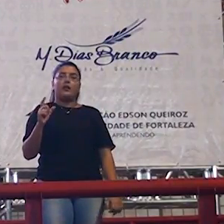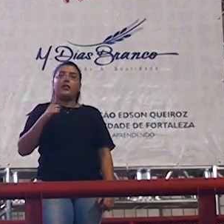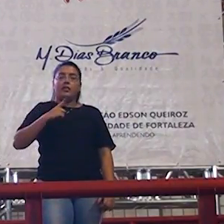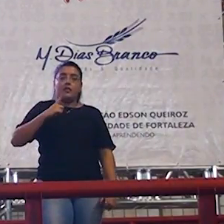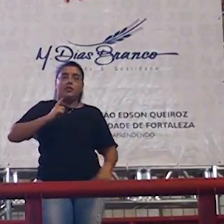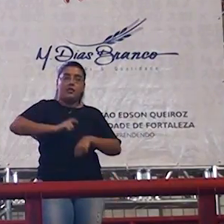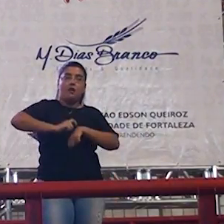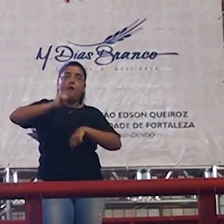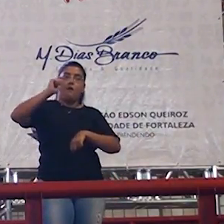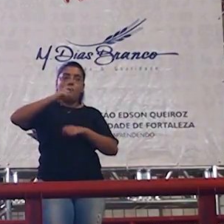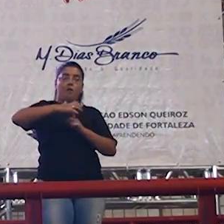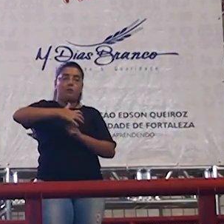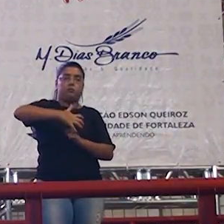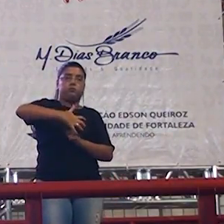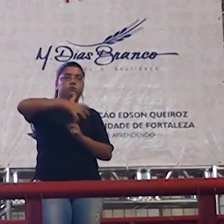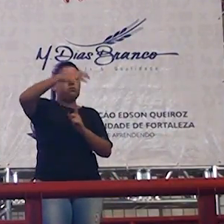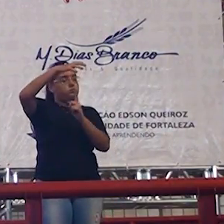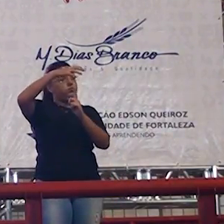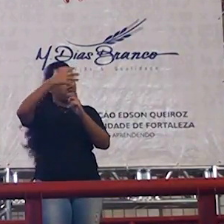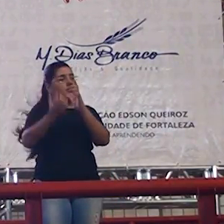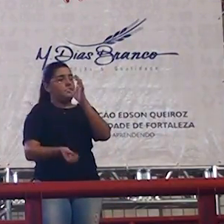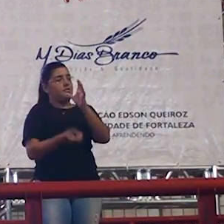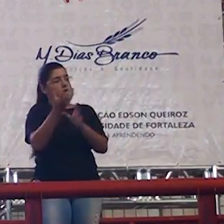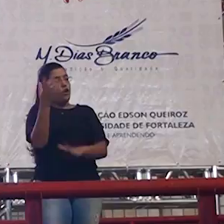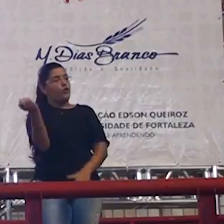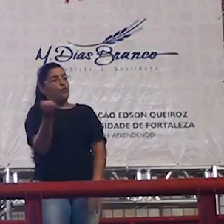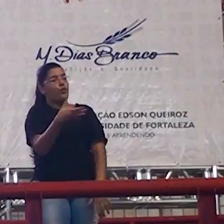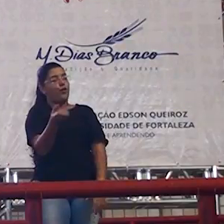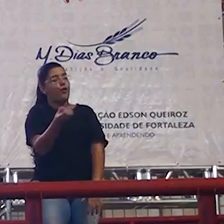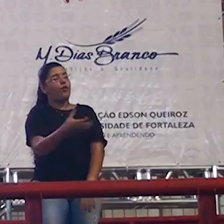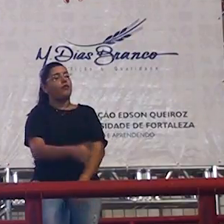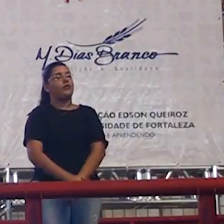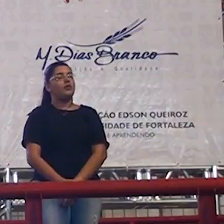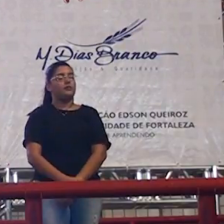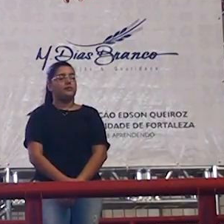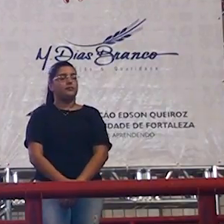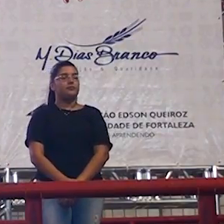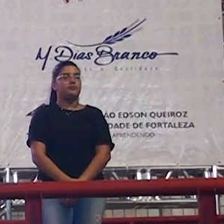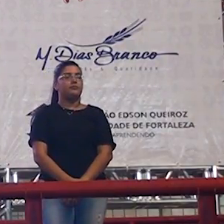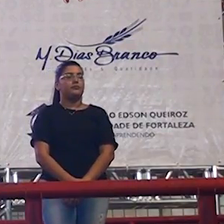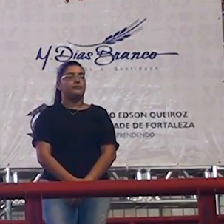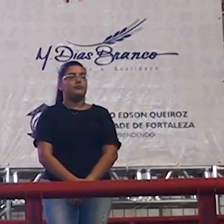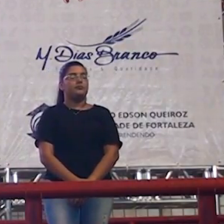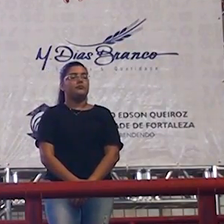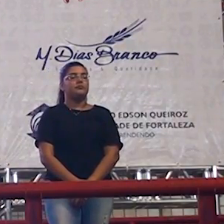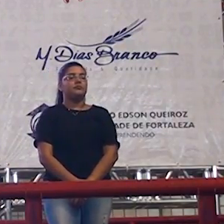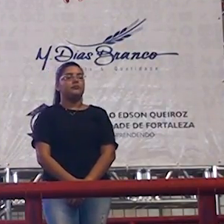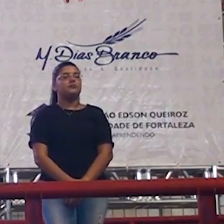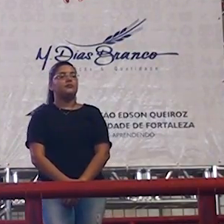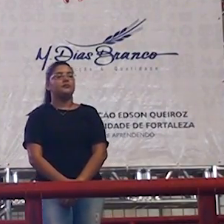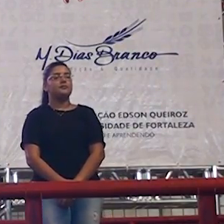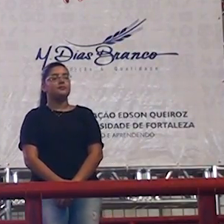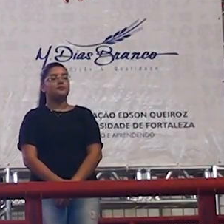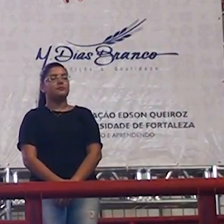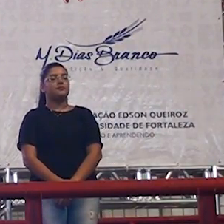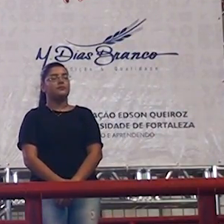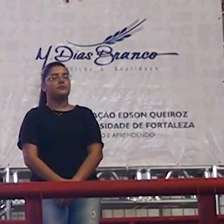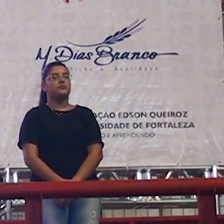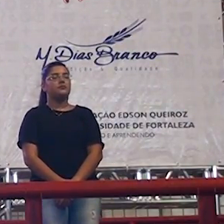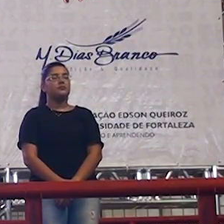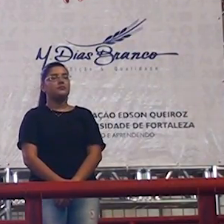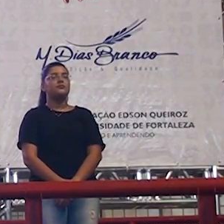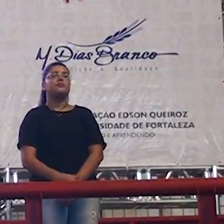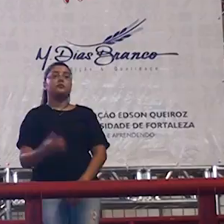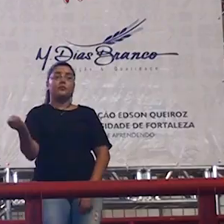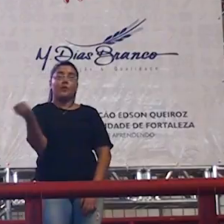aumentar, não é? Quando for instalado essa nova antena? Não é isso que ele pede? Com a